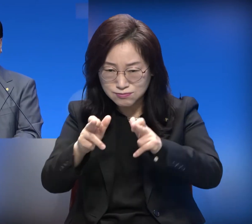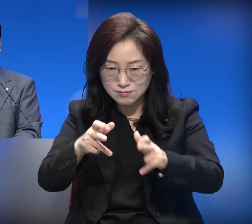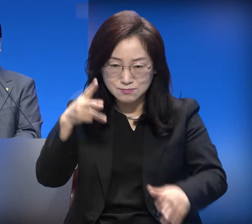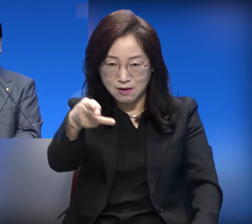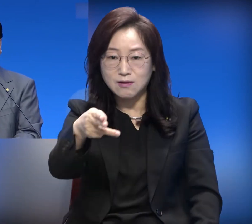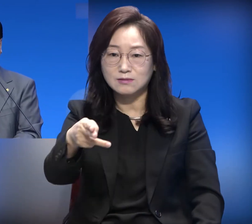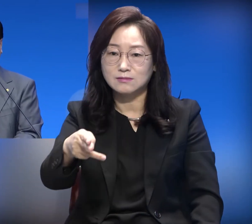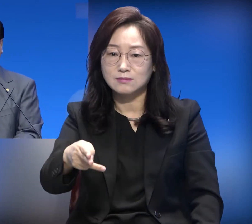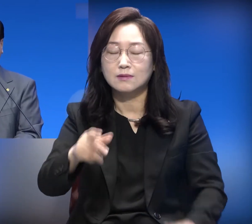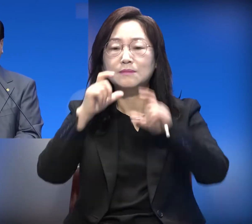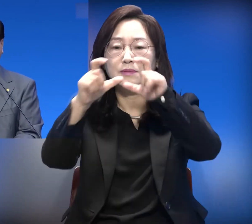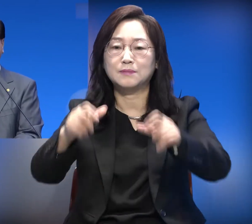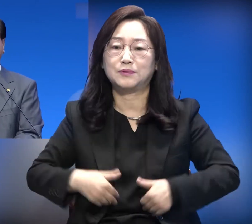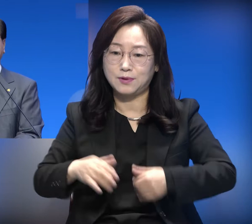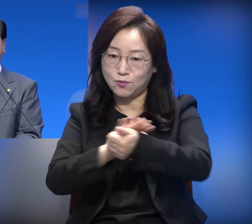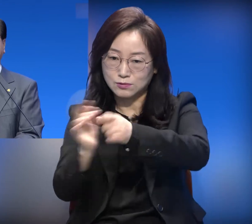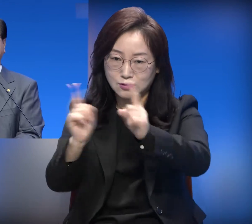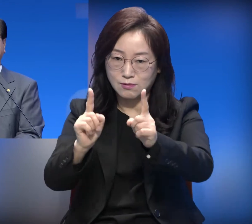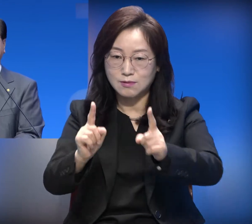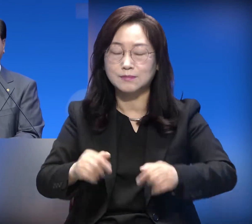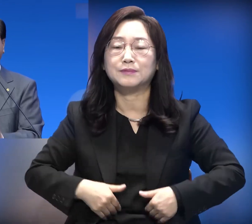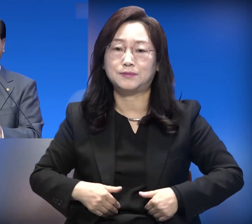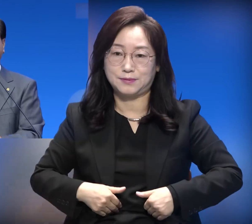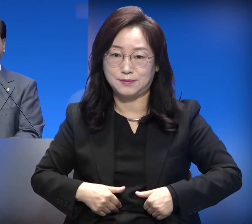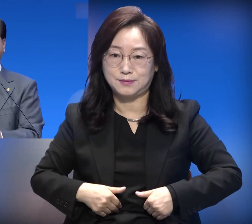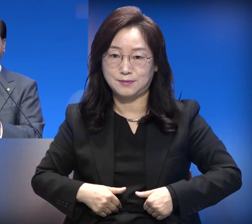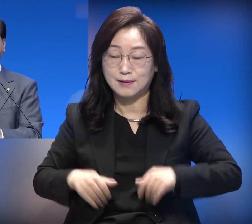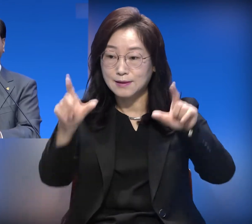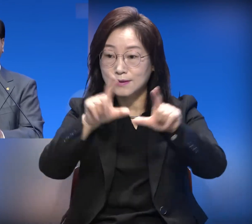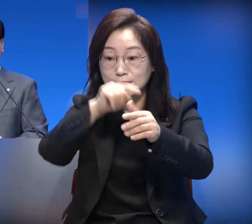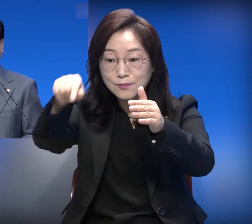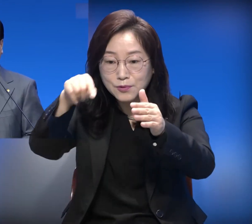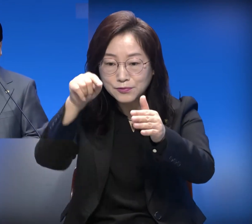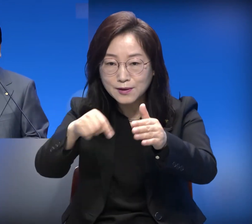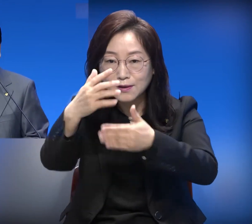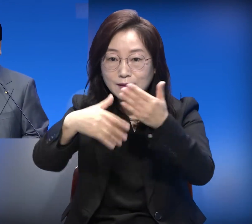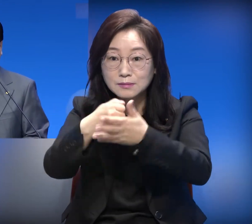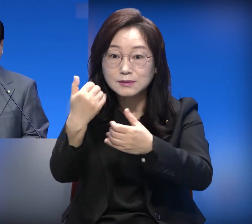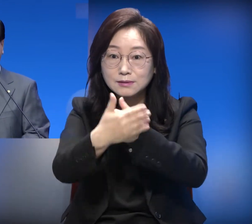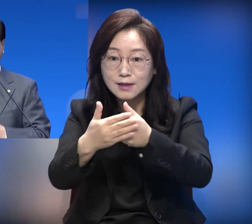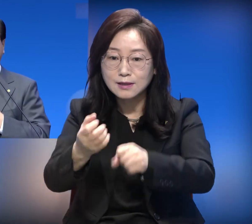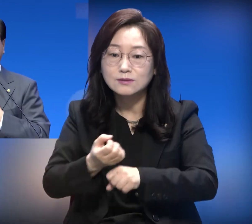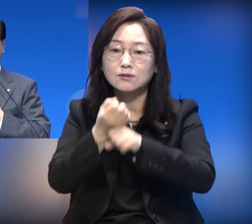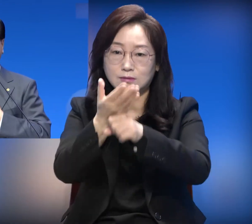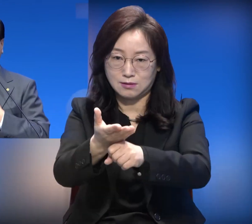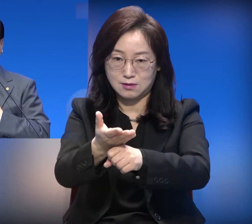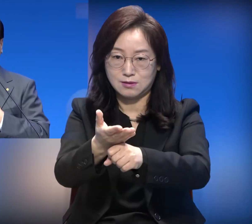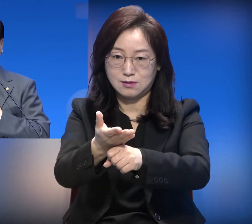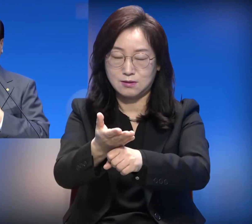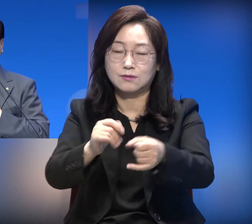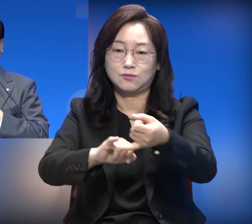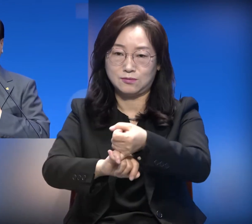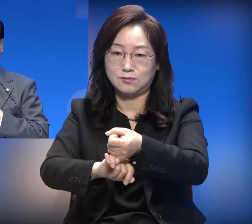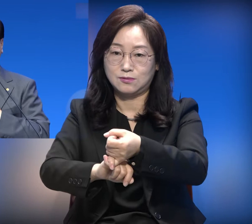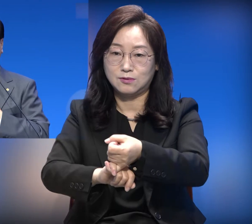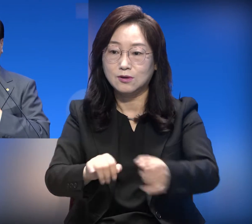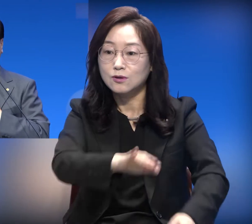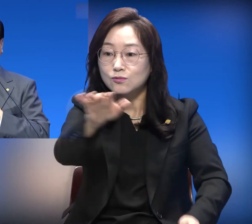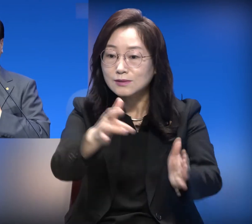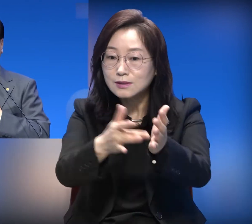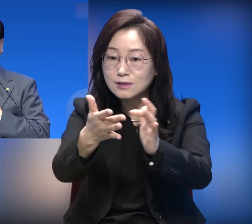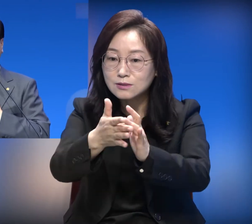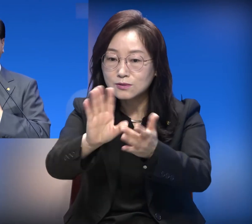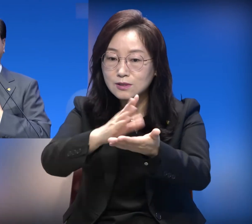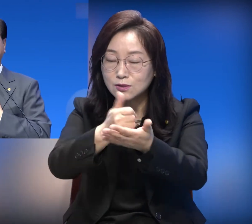됩니다. 치료해야 됩니다. 그들의 삶 가운데 하나님의 은혜를 전해야 되는 것입니다. 이것이 예수님 우리들의